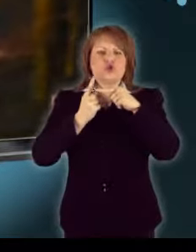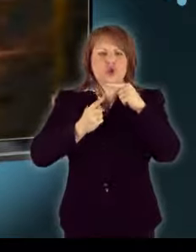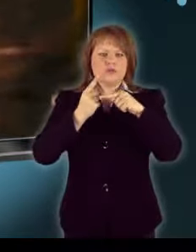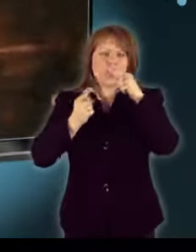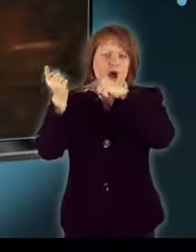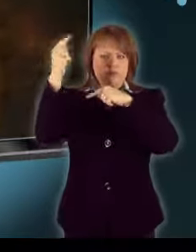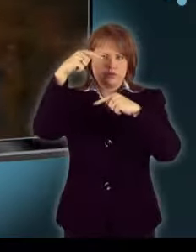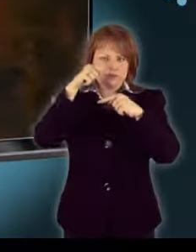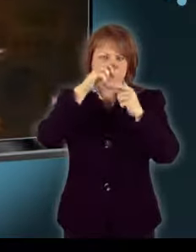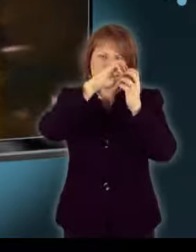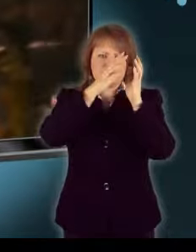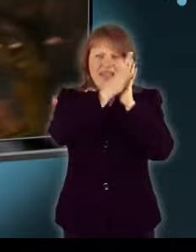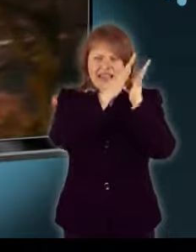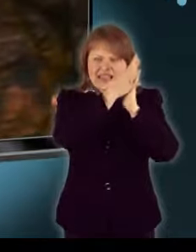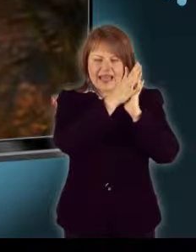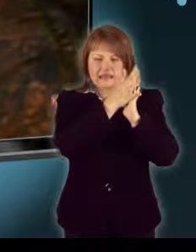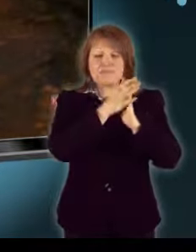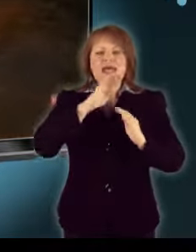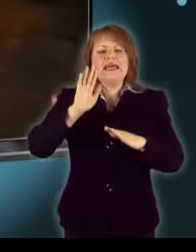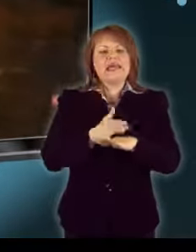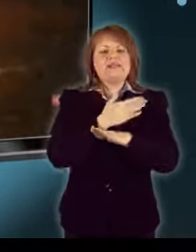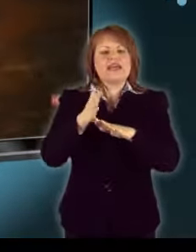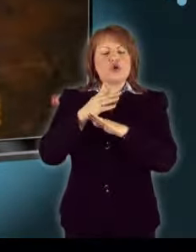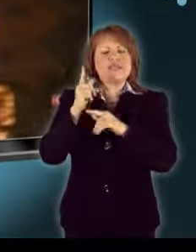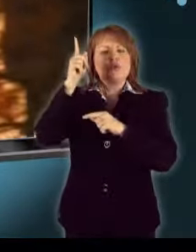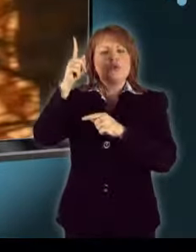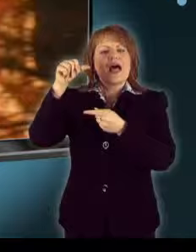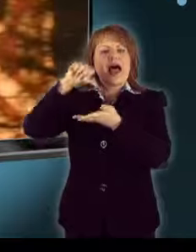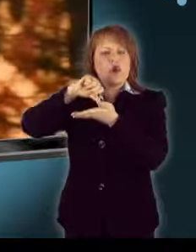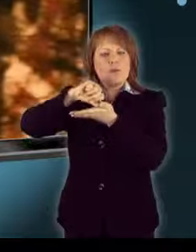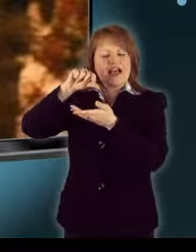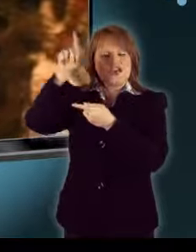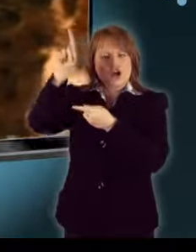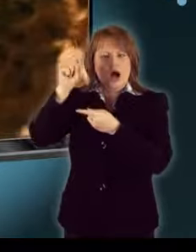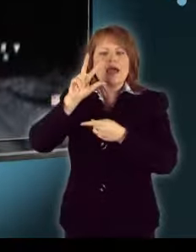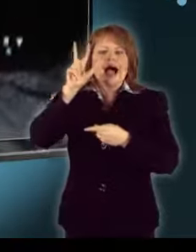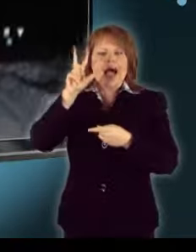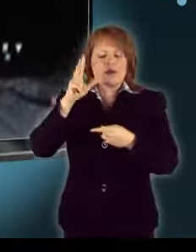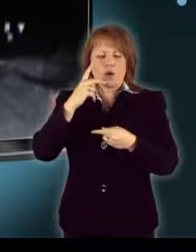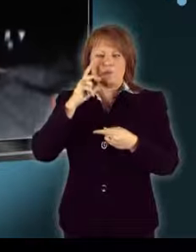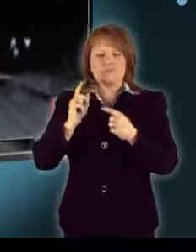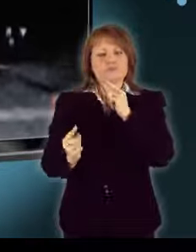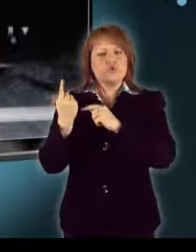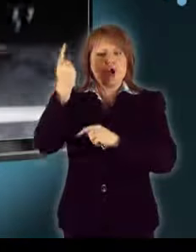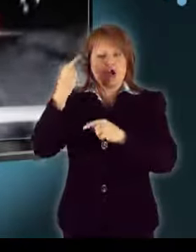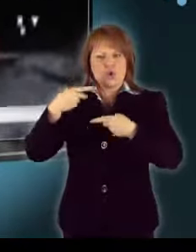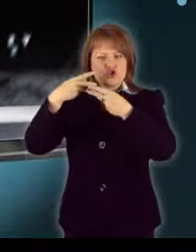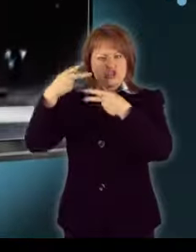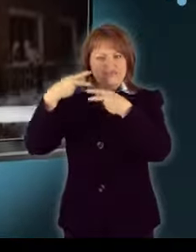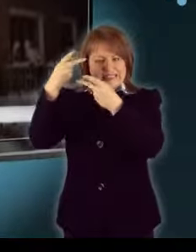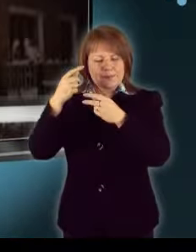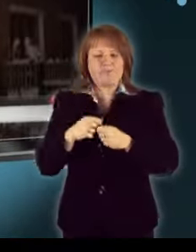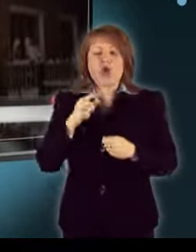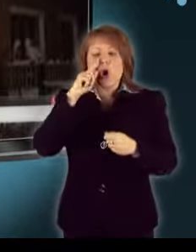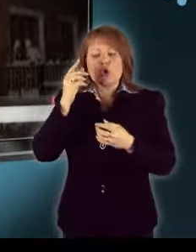űrhajó a nemzetközi űrállomásra szállított három asztronautát. Novoszibirszk környékén viszont egy orosz műhold zuhant le, amelyet